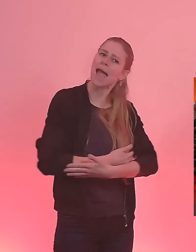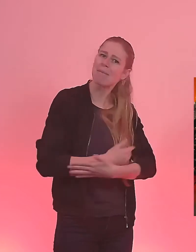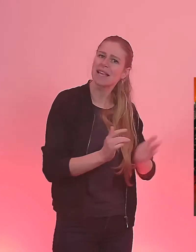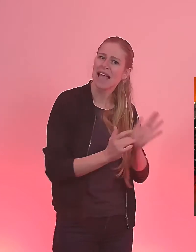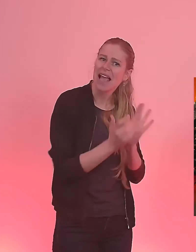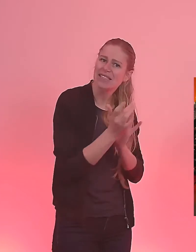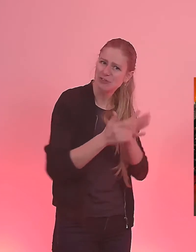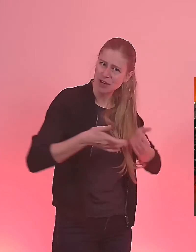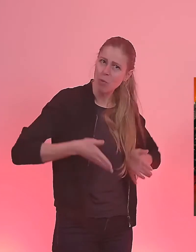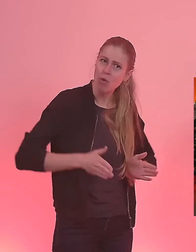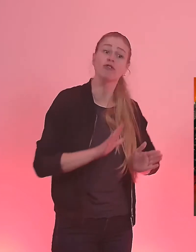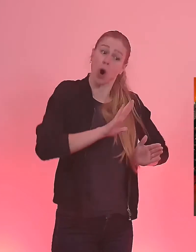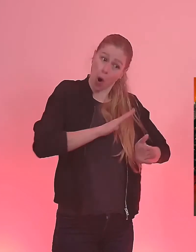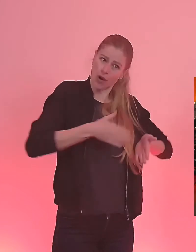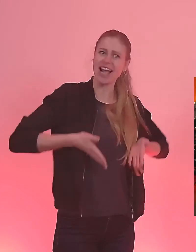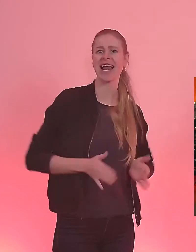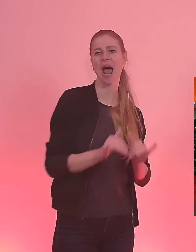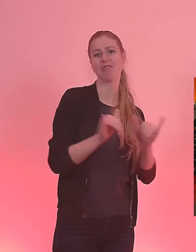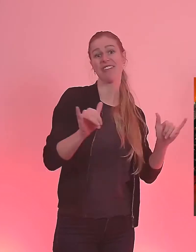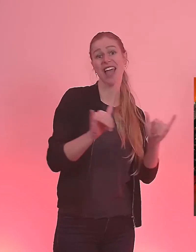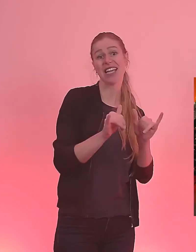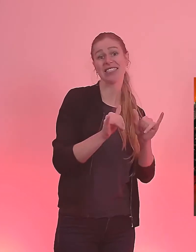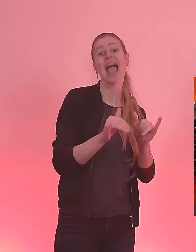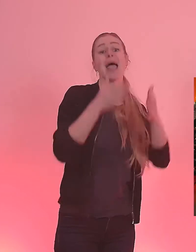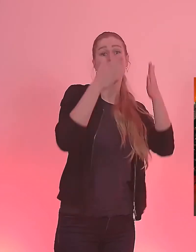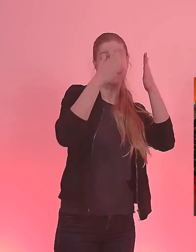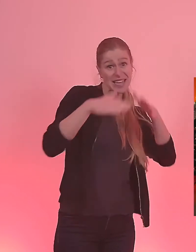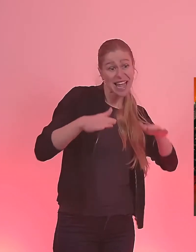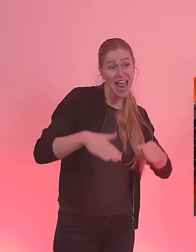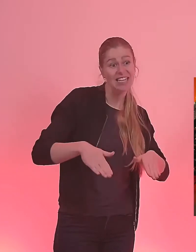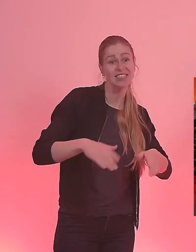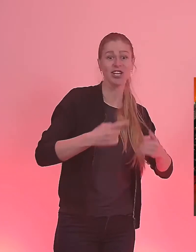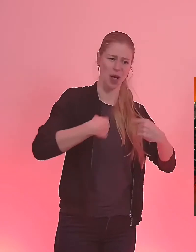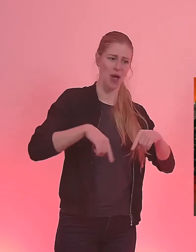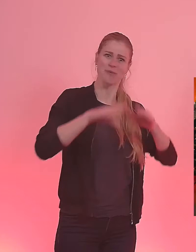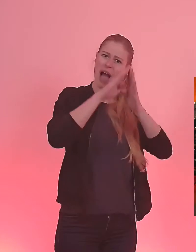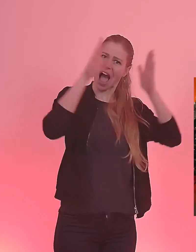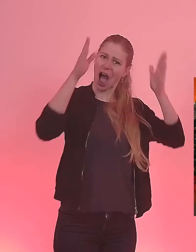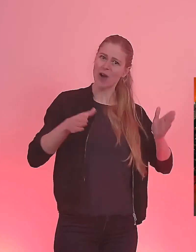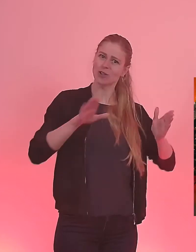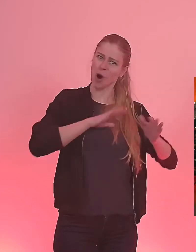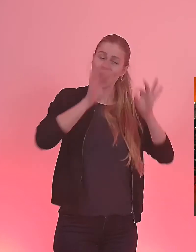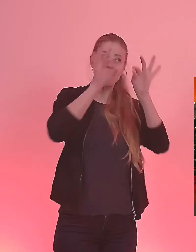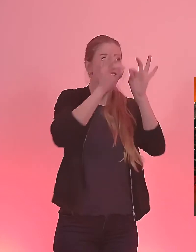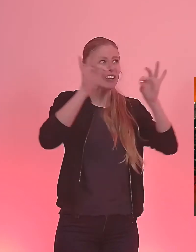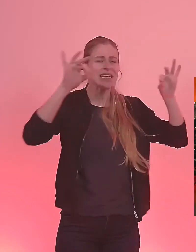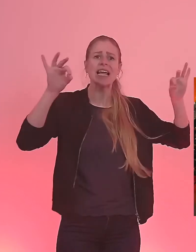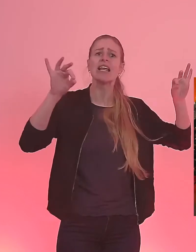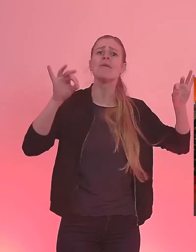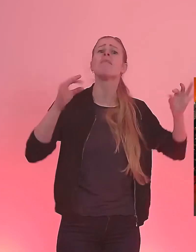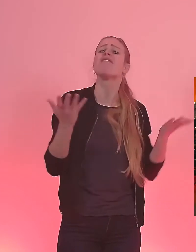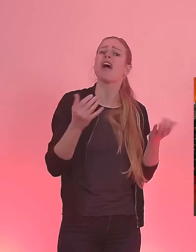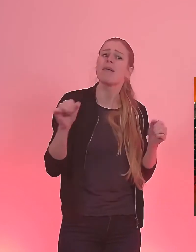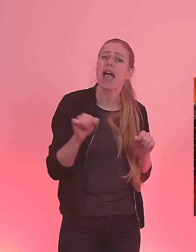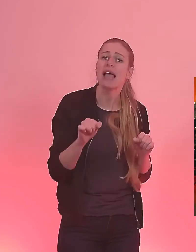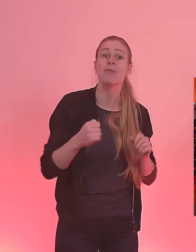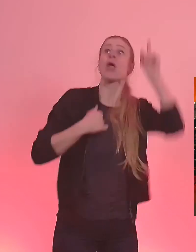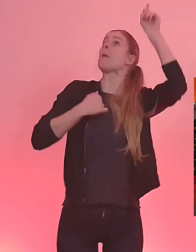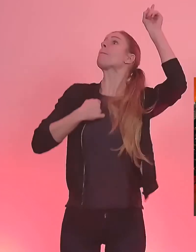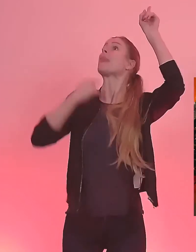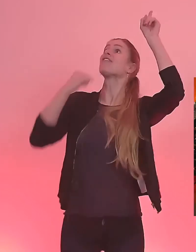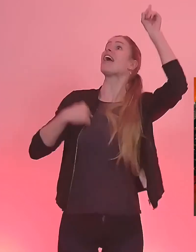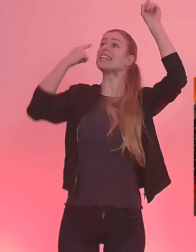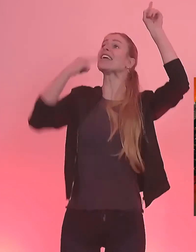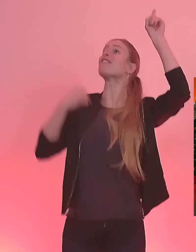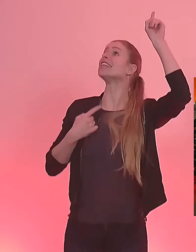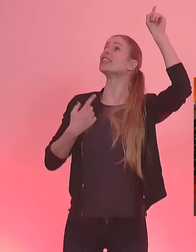een kraamfeestje. Ja. En met kerst, dan versieren we ons huis ook helemaal. Waarmee doen we dat? Ik weet het, ik weet het. Ja?